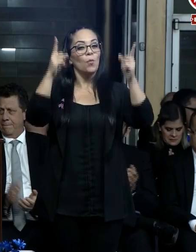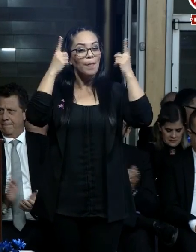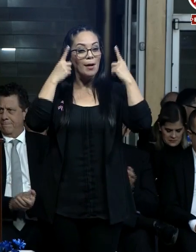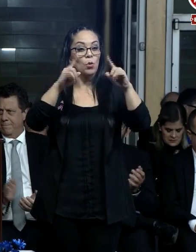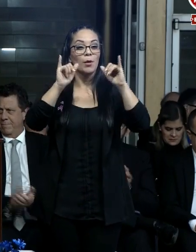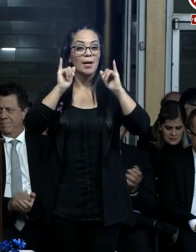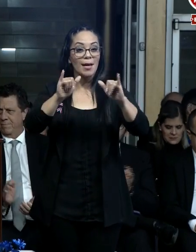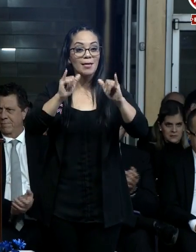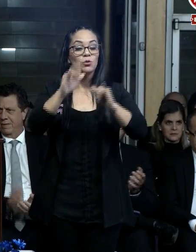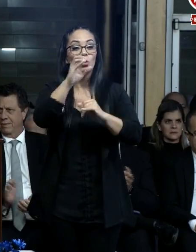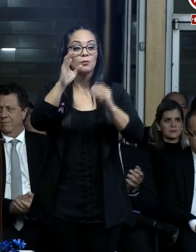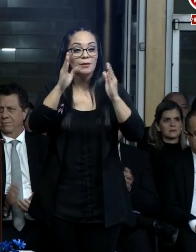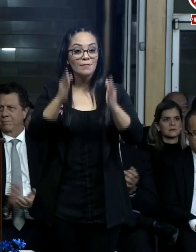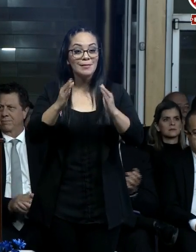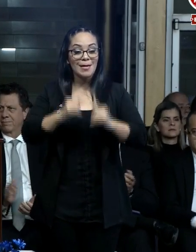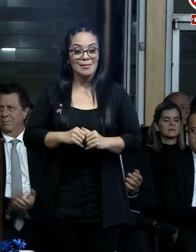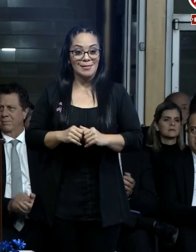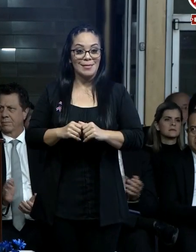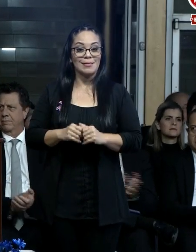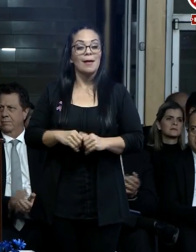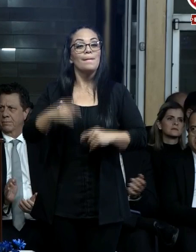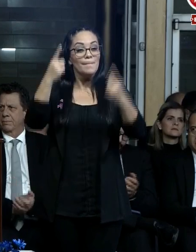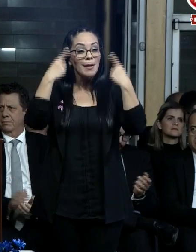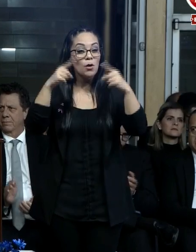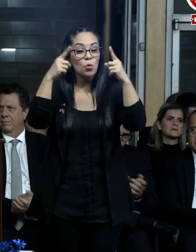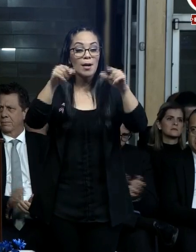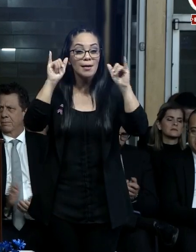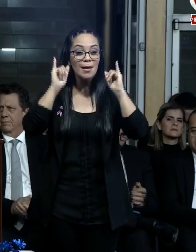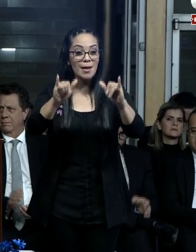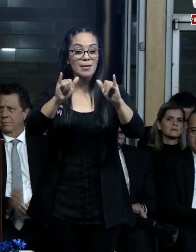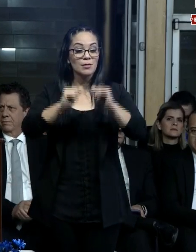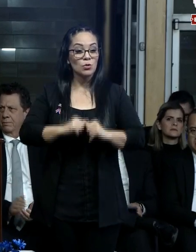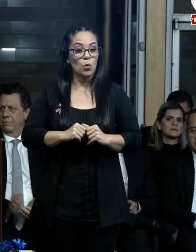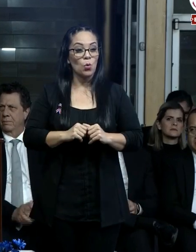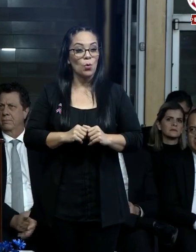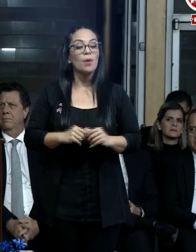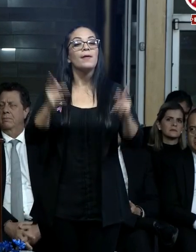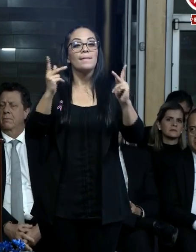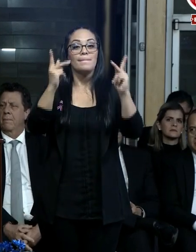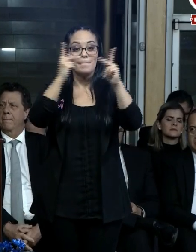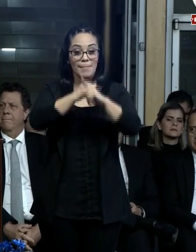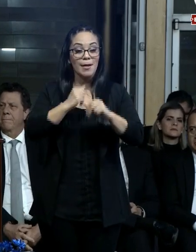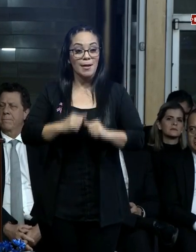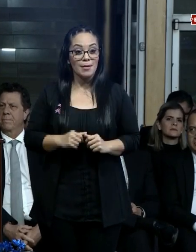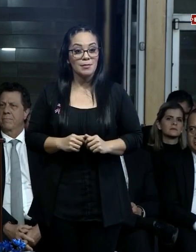eso, compatriotas, para lograr hacer eso, gente de Paraíso,